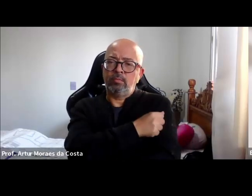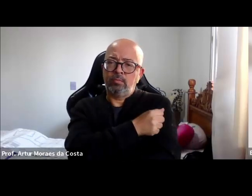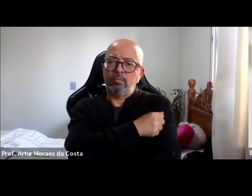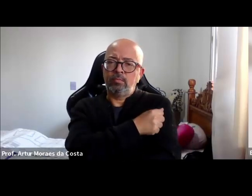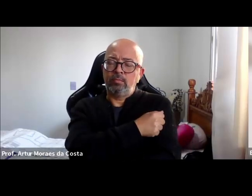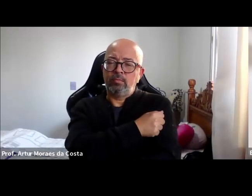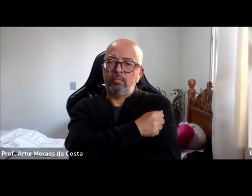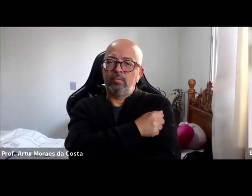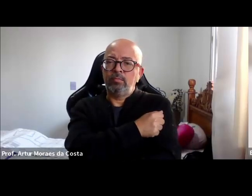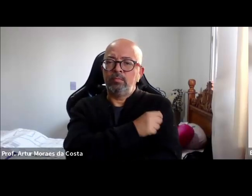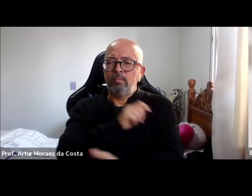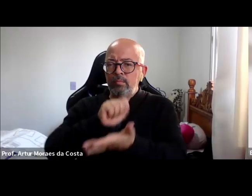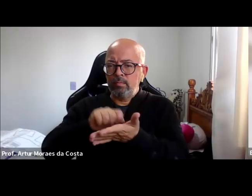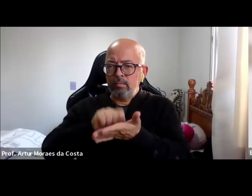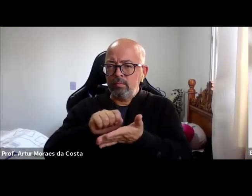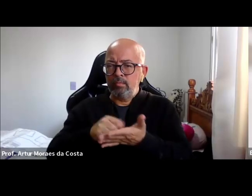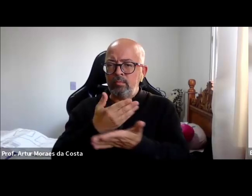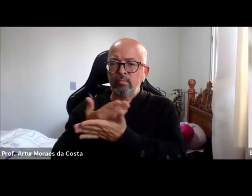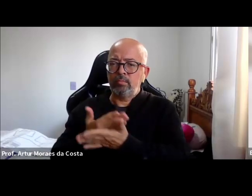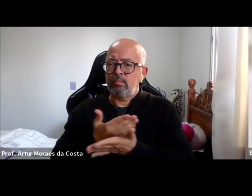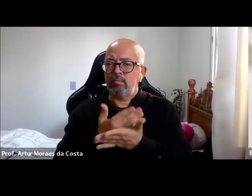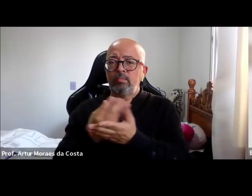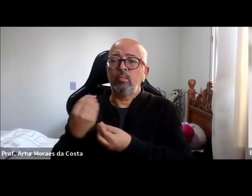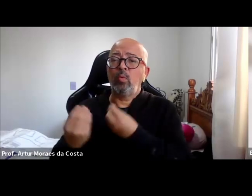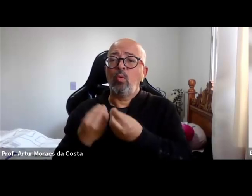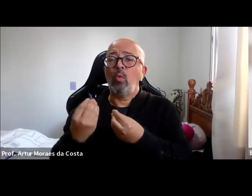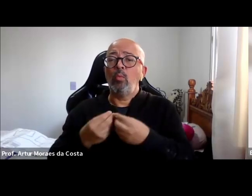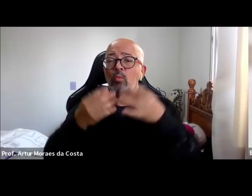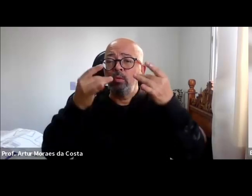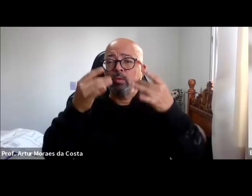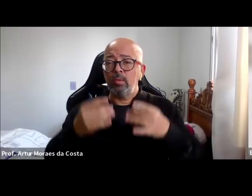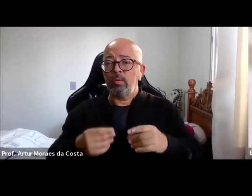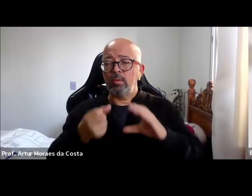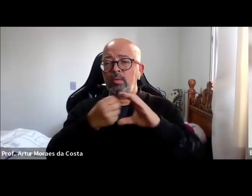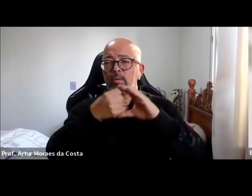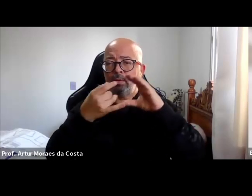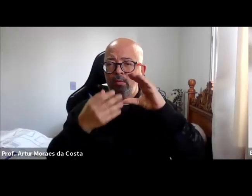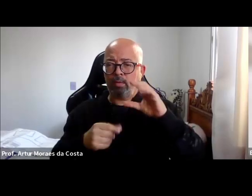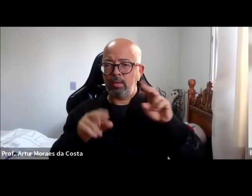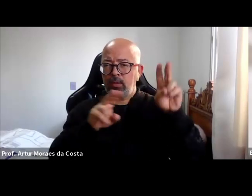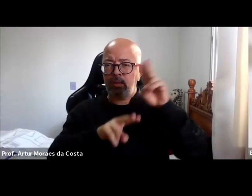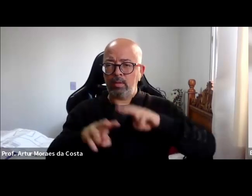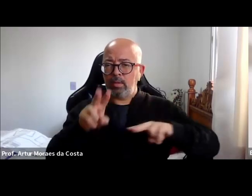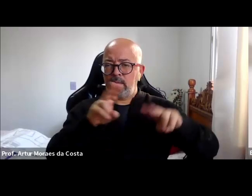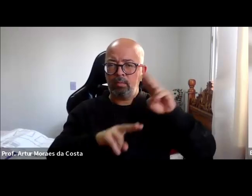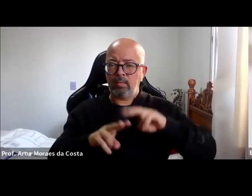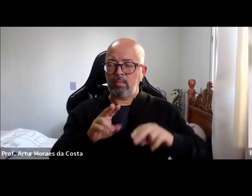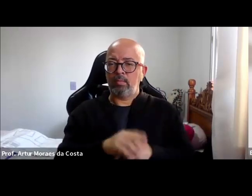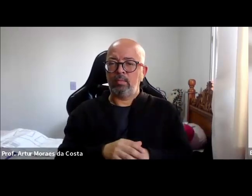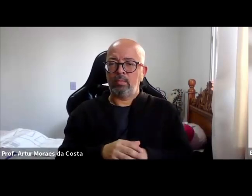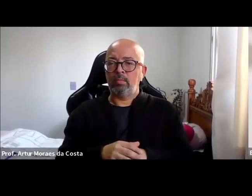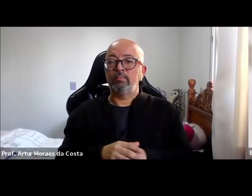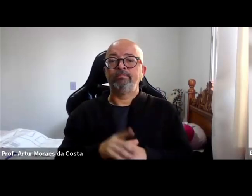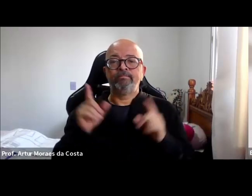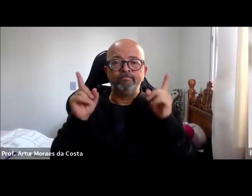audiovisuales aquí el gran reto son los diferentes sistemas de de comunicación porque no es lo mismo ir a